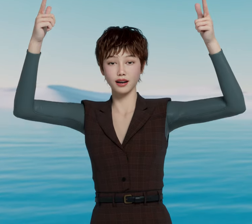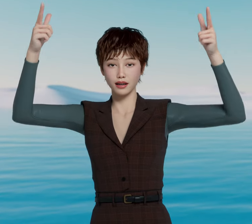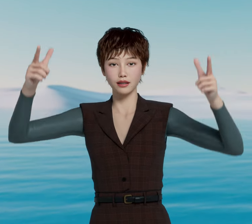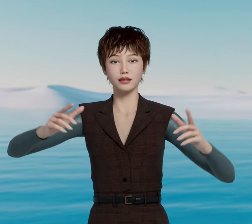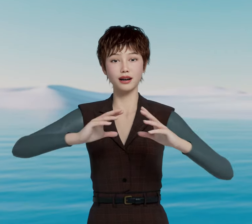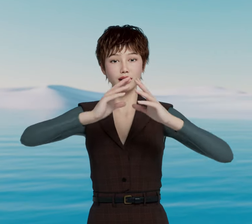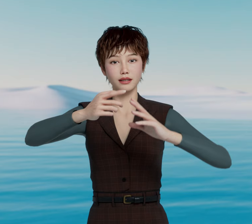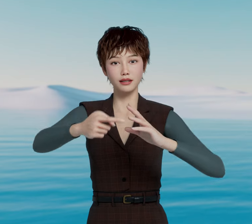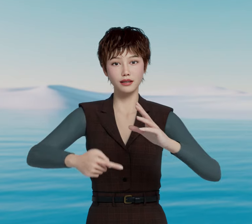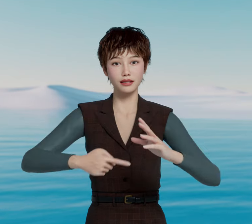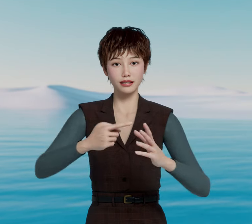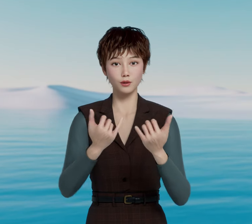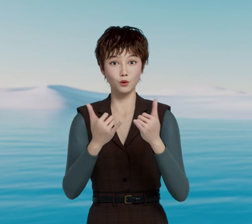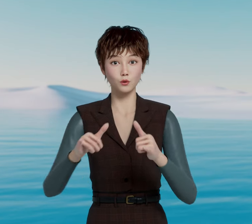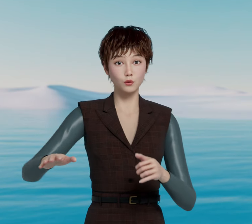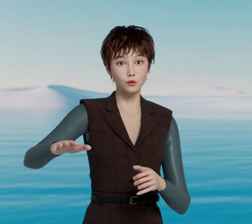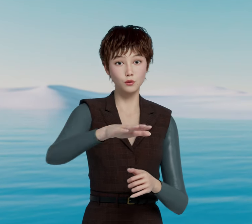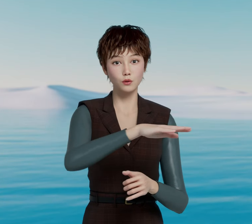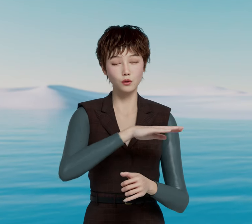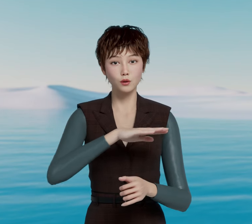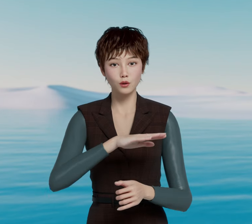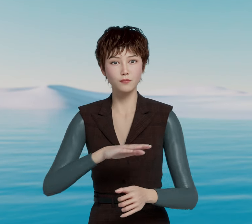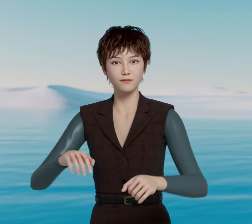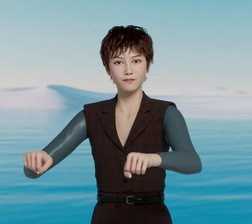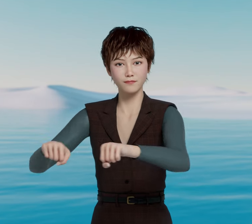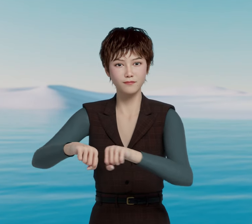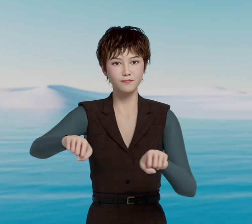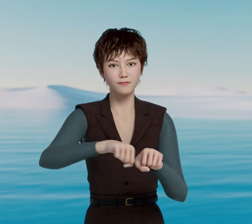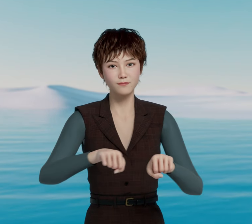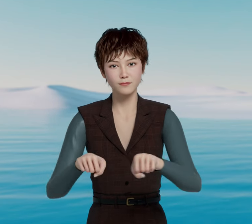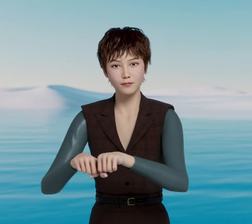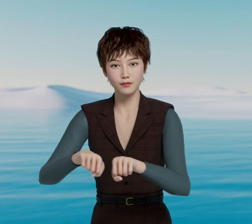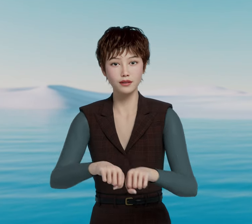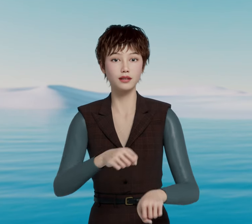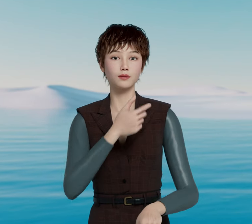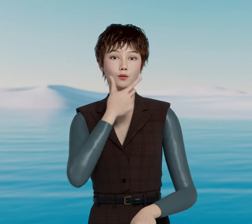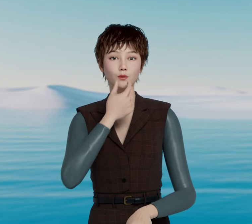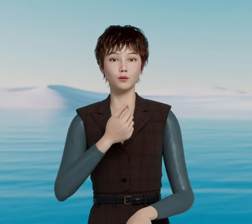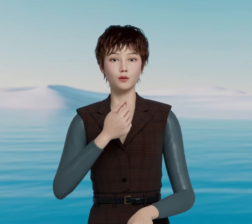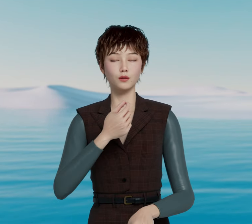私の夢は、そんな世界の人々をつなぐ架け橋になること。